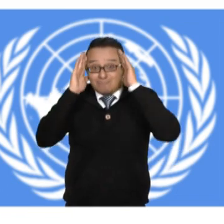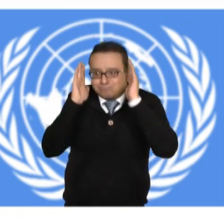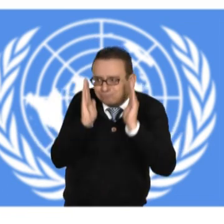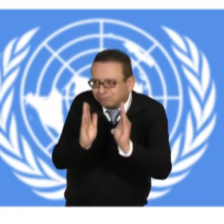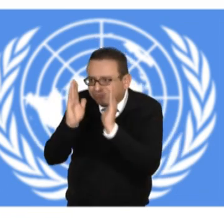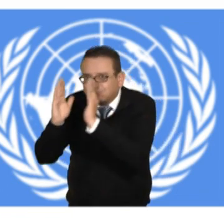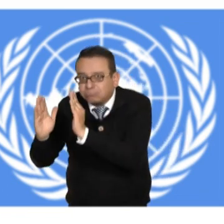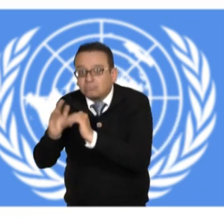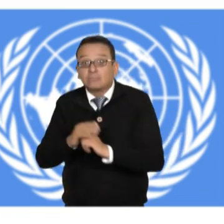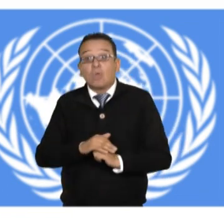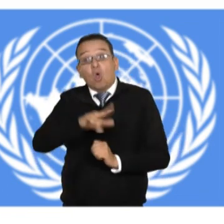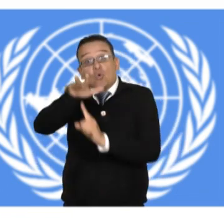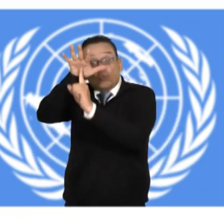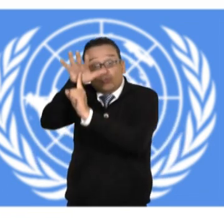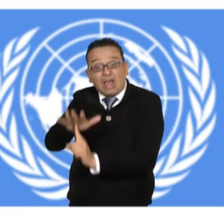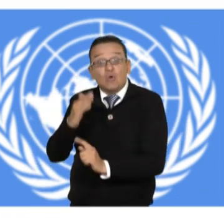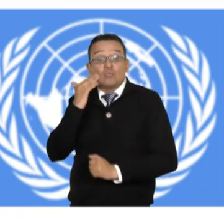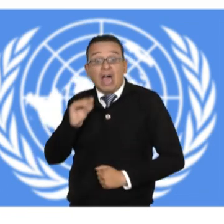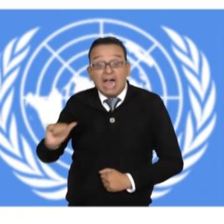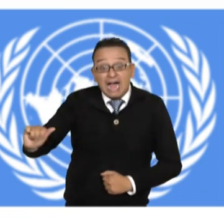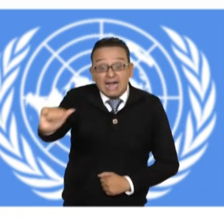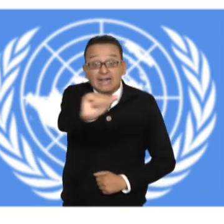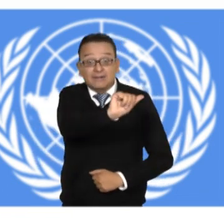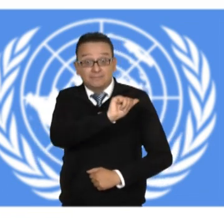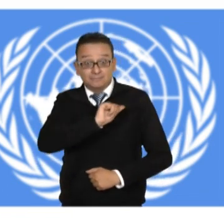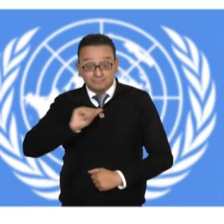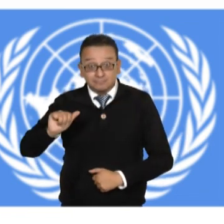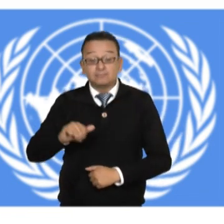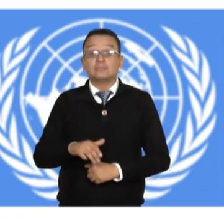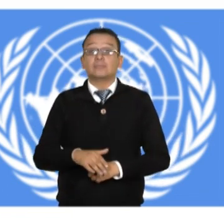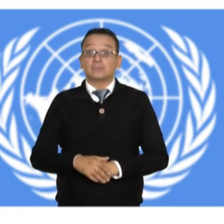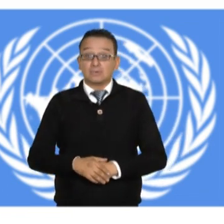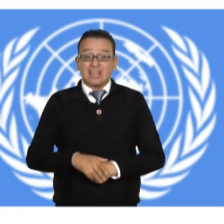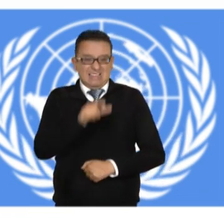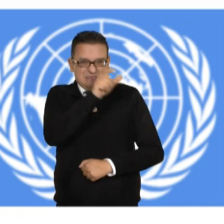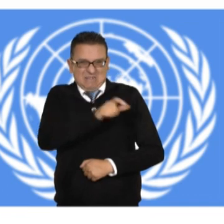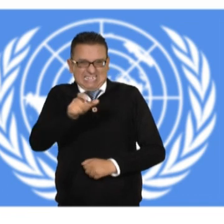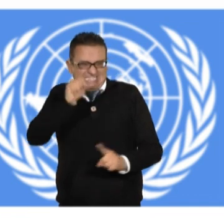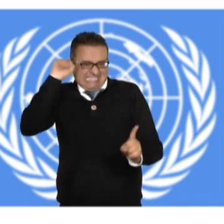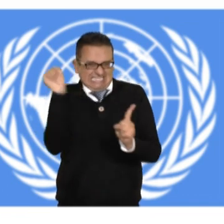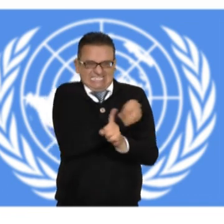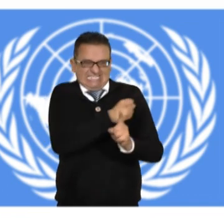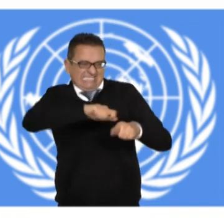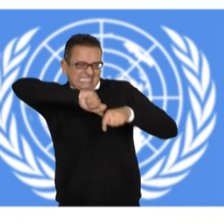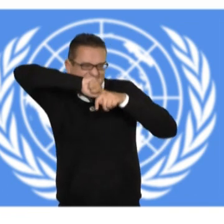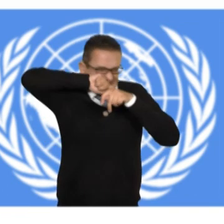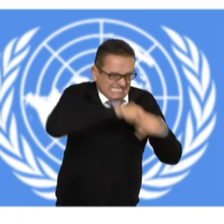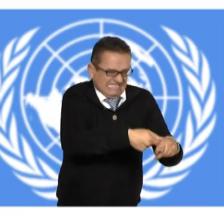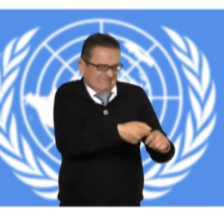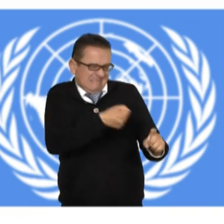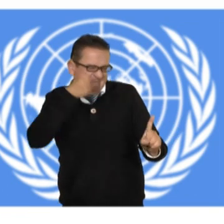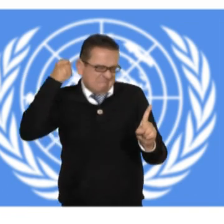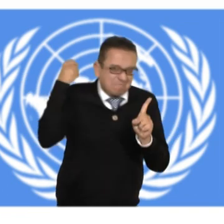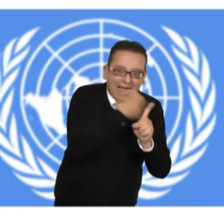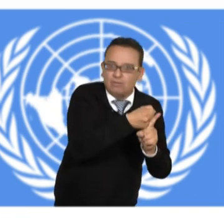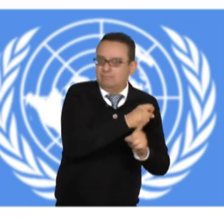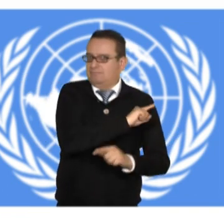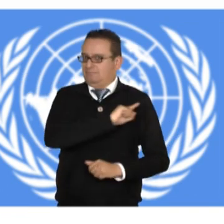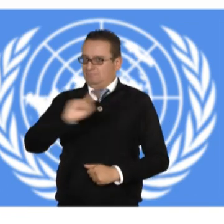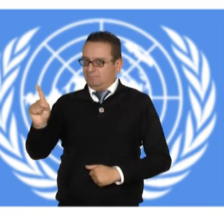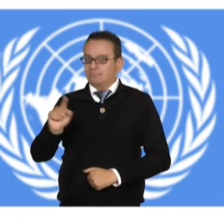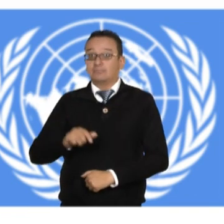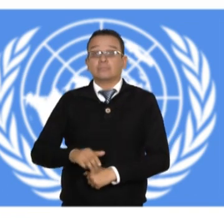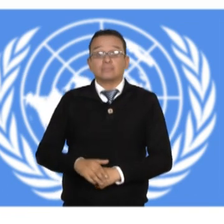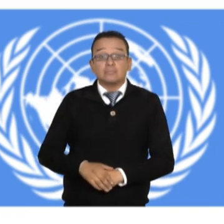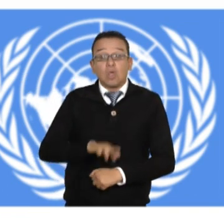Tortura y otros tratos o penas crueles, inhumanos o degradantes, la Convención sobre los Derechos del Niño